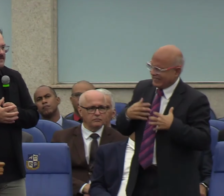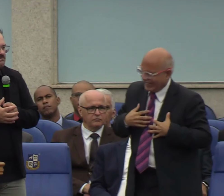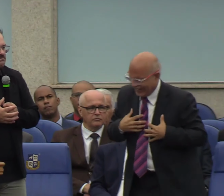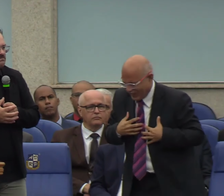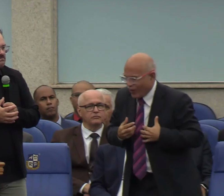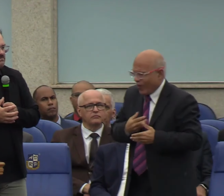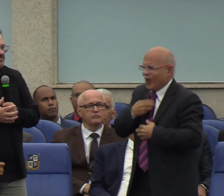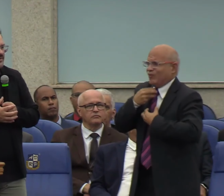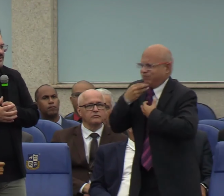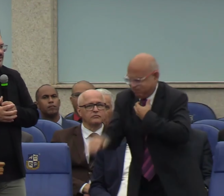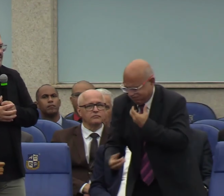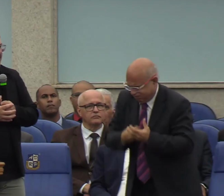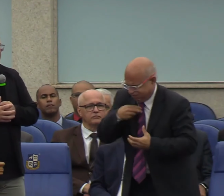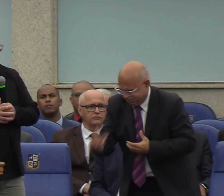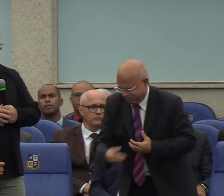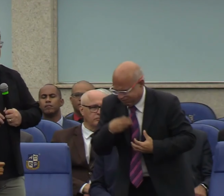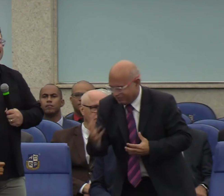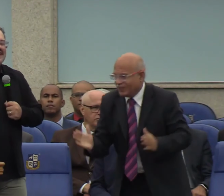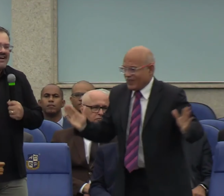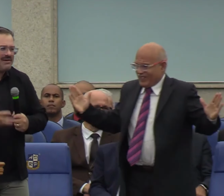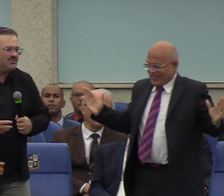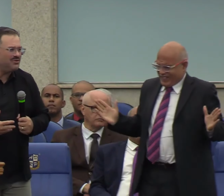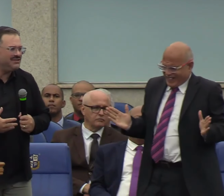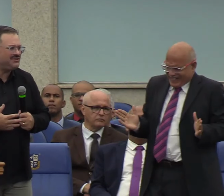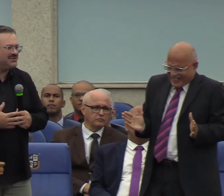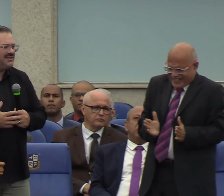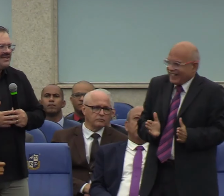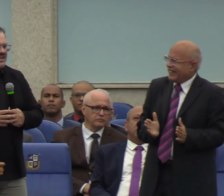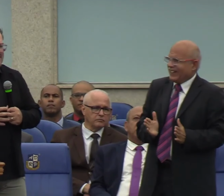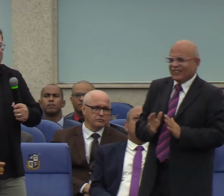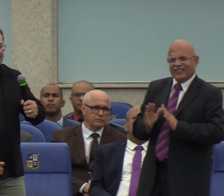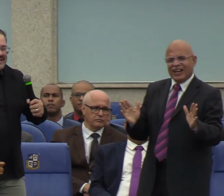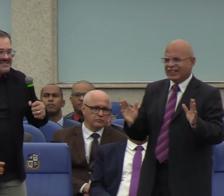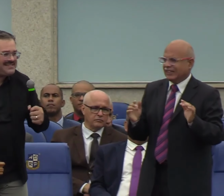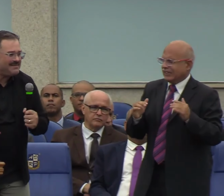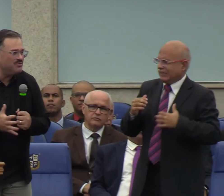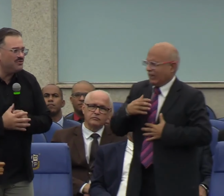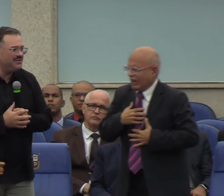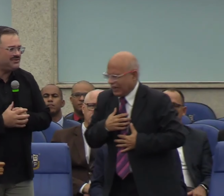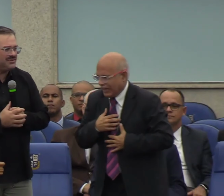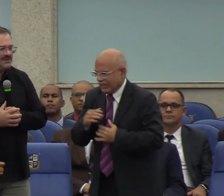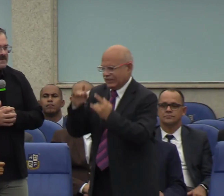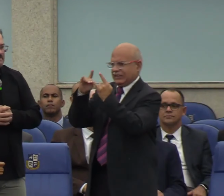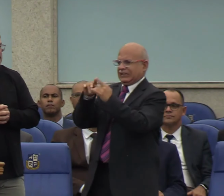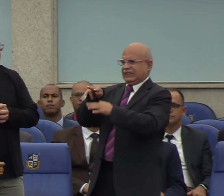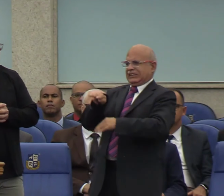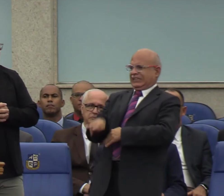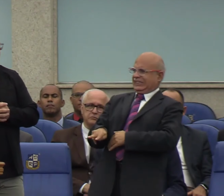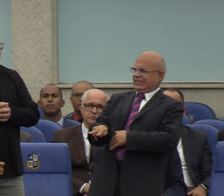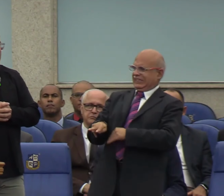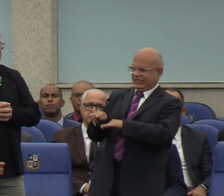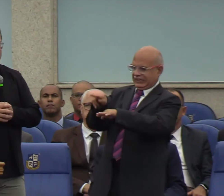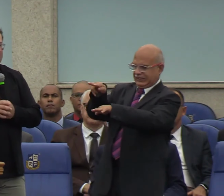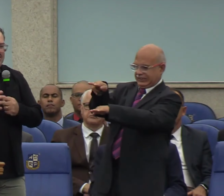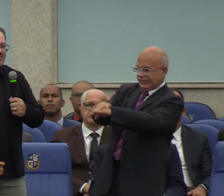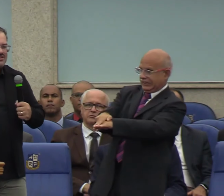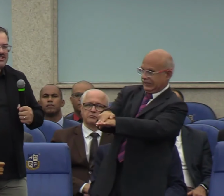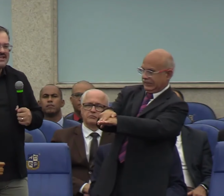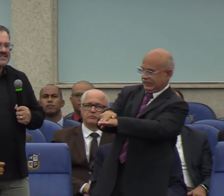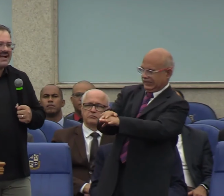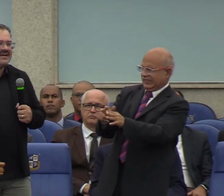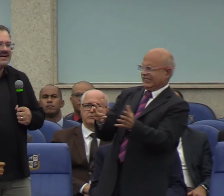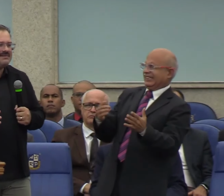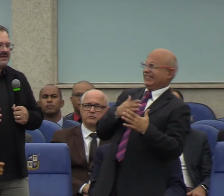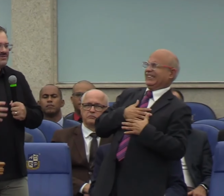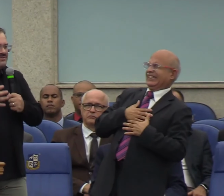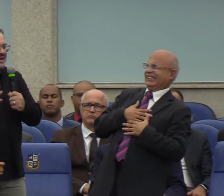alcançasse. Eu vomitava muito, eu emagreci muito, fiquei alguns dias